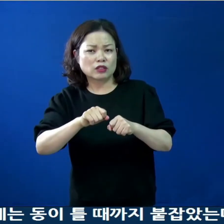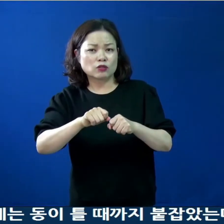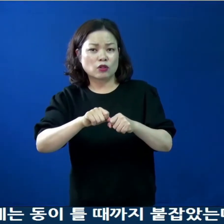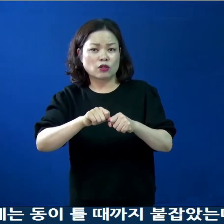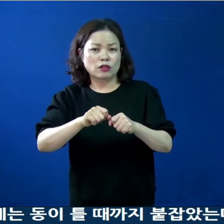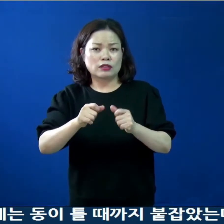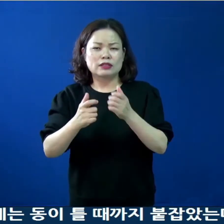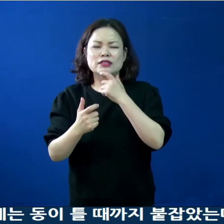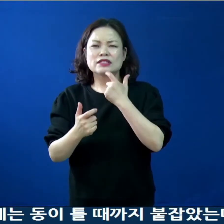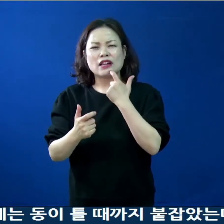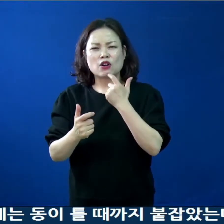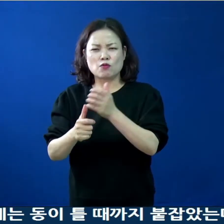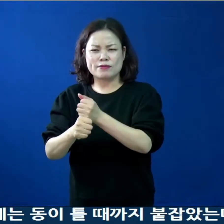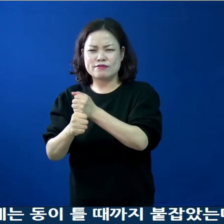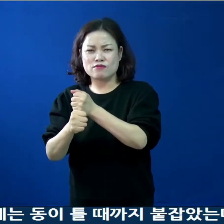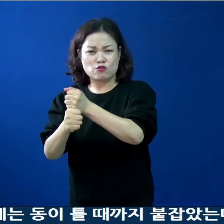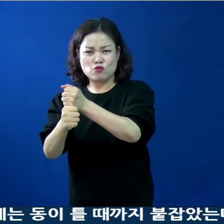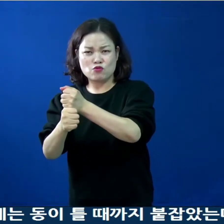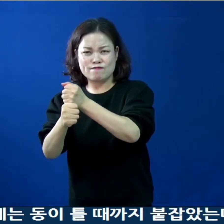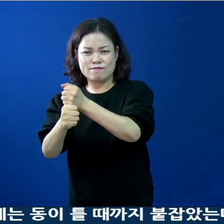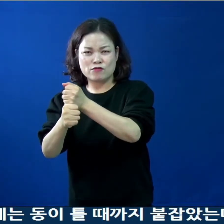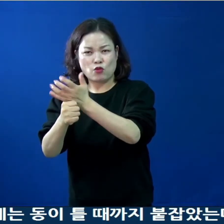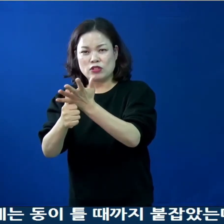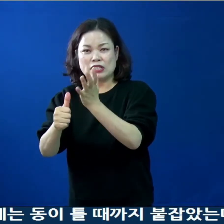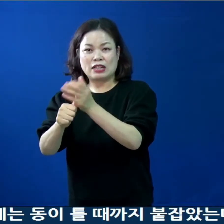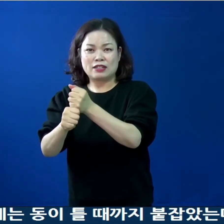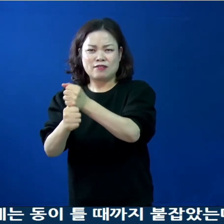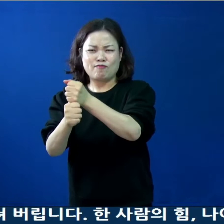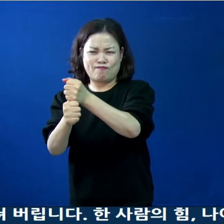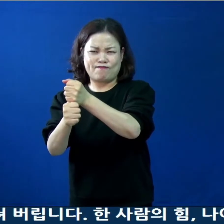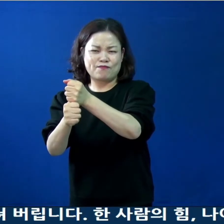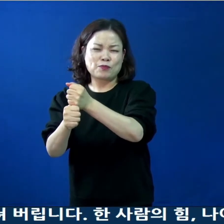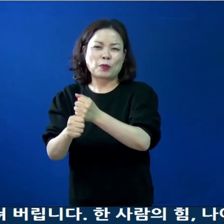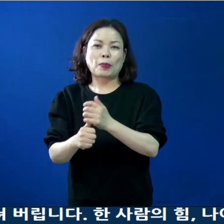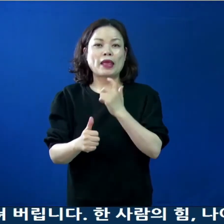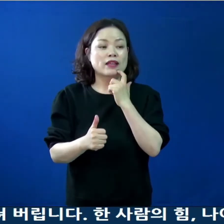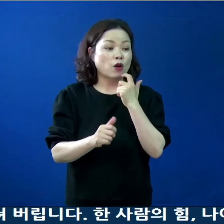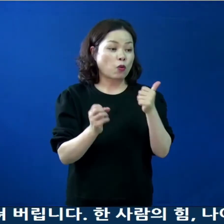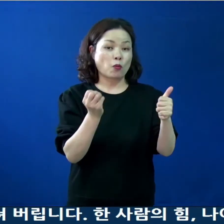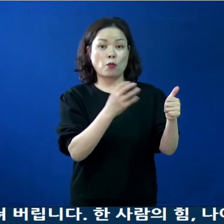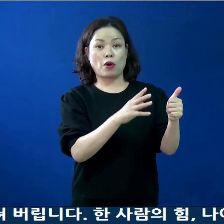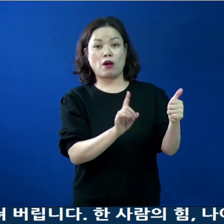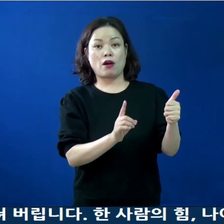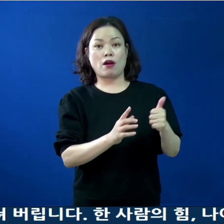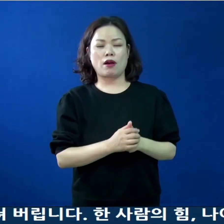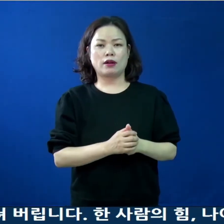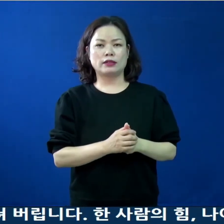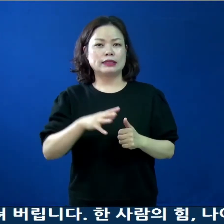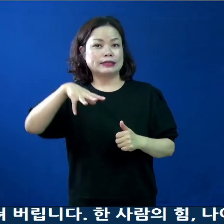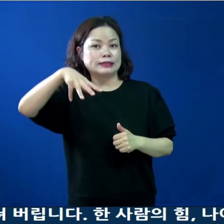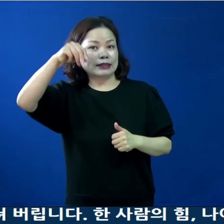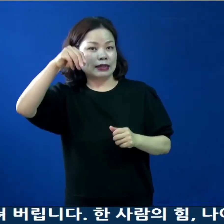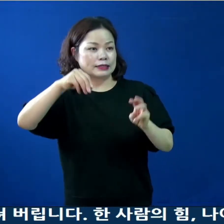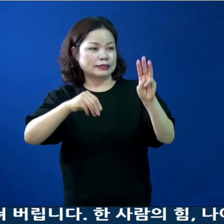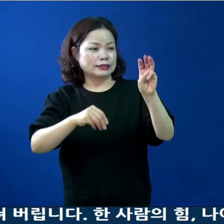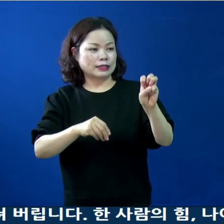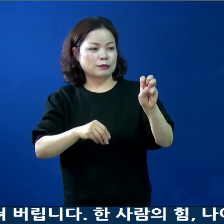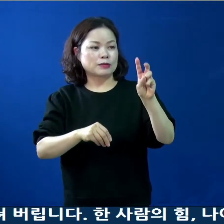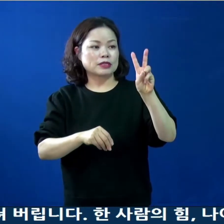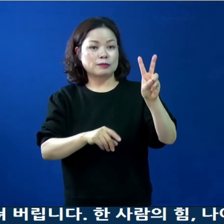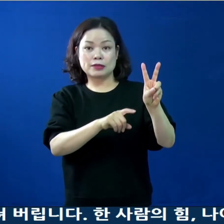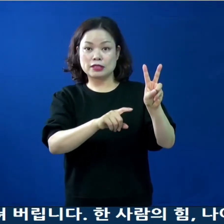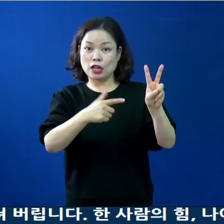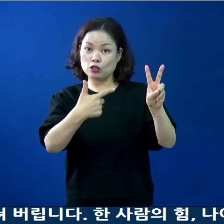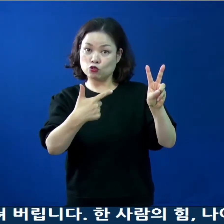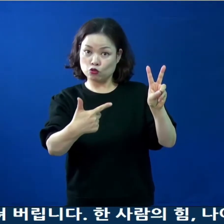것이 이 주특기죠. 붙잡고 있는 것. 그래서 야곱에게 이제 뭐라고 말씀하시냐면 창세기 32장